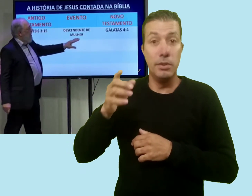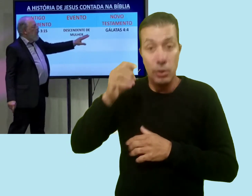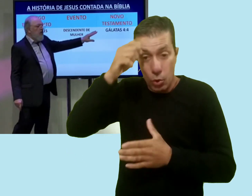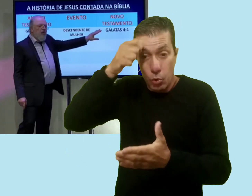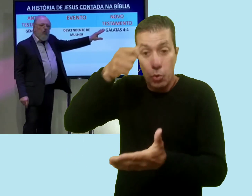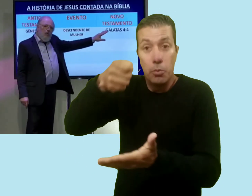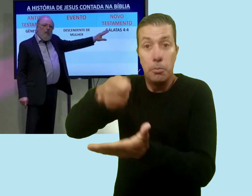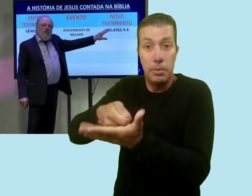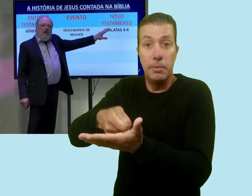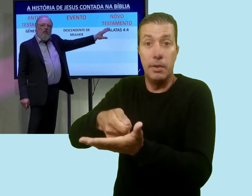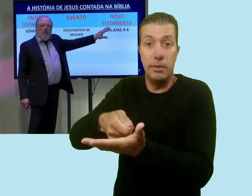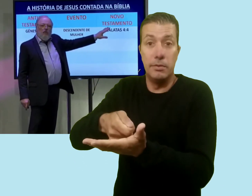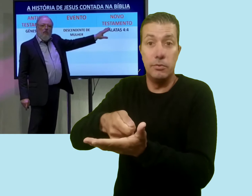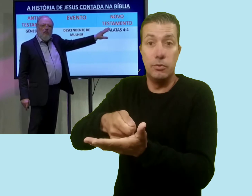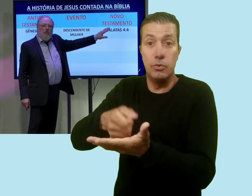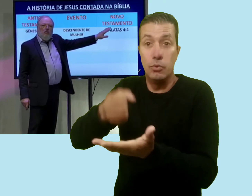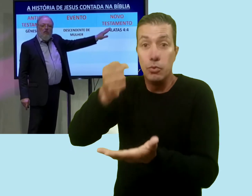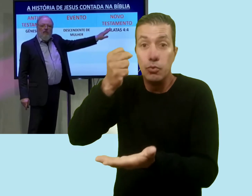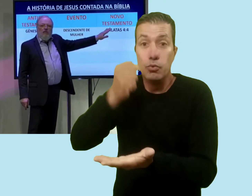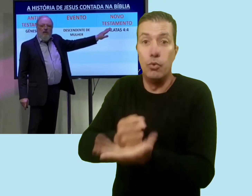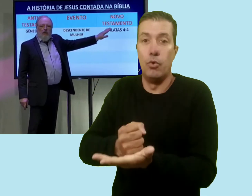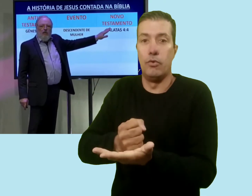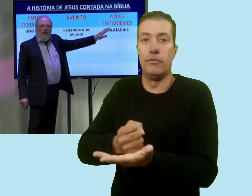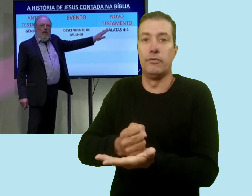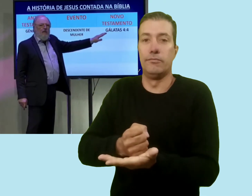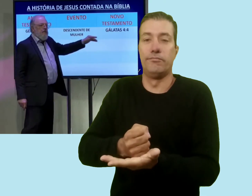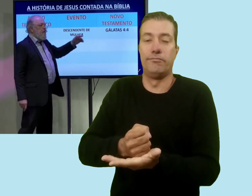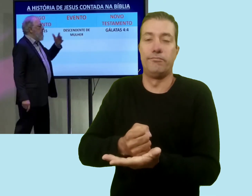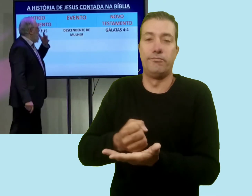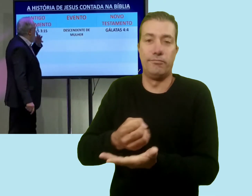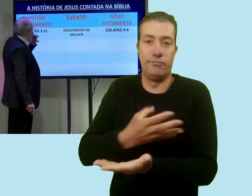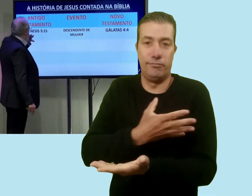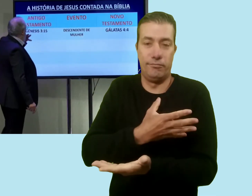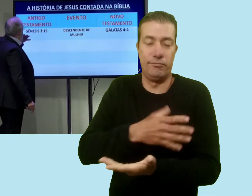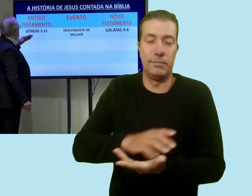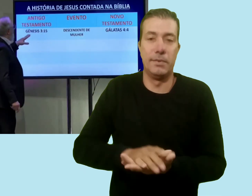descreve e o seu cumprimento no Novo Testamento, tá bem?